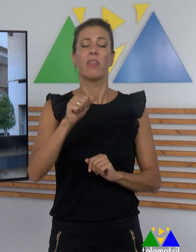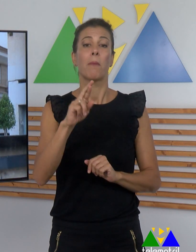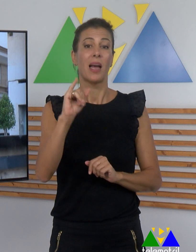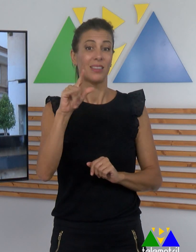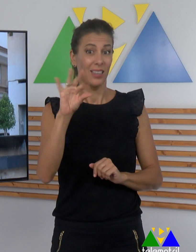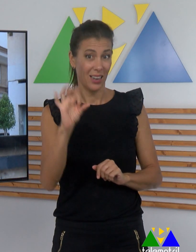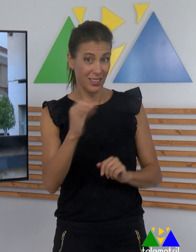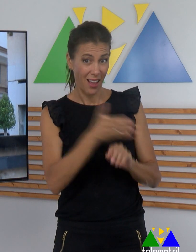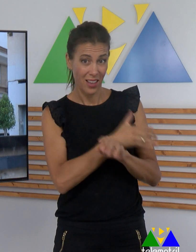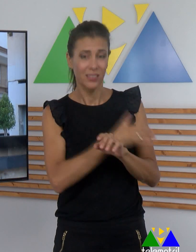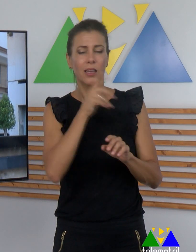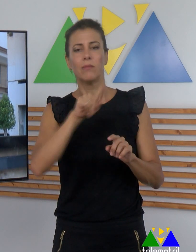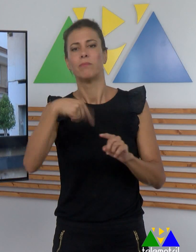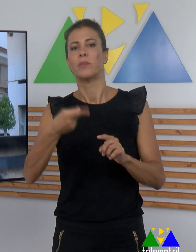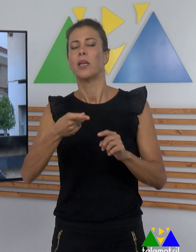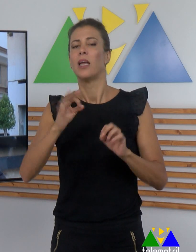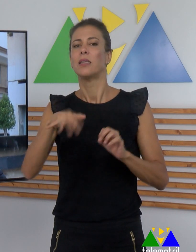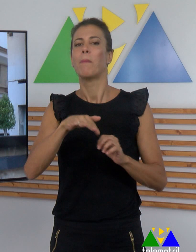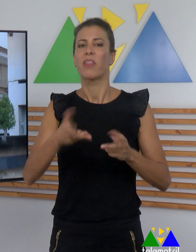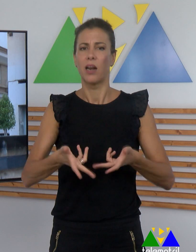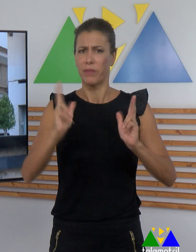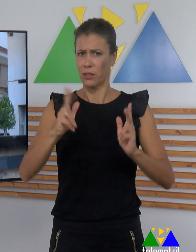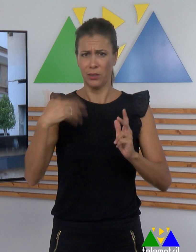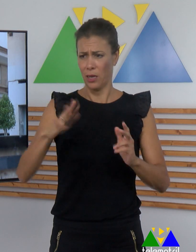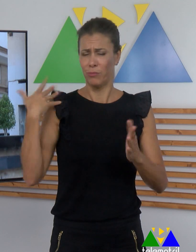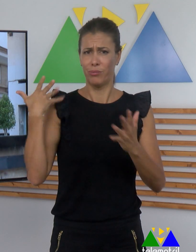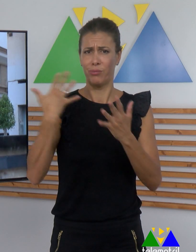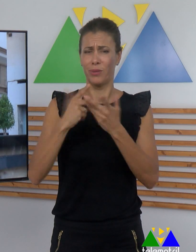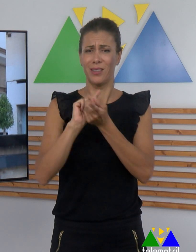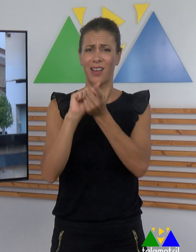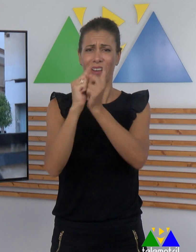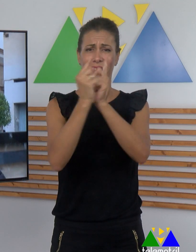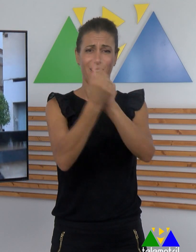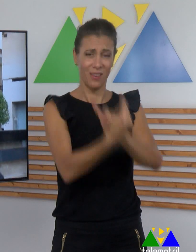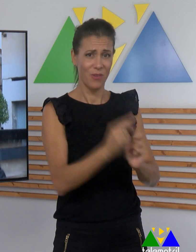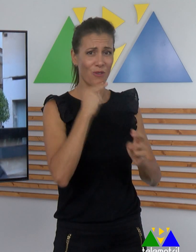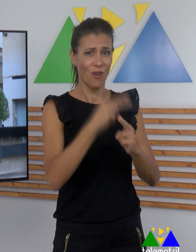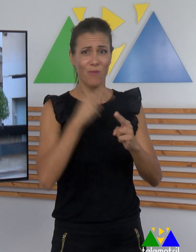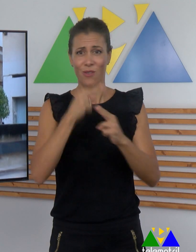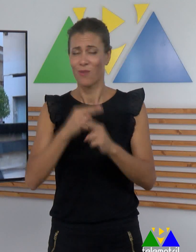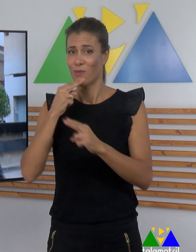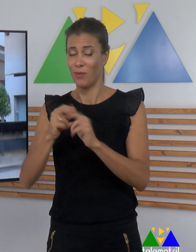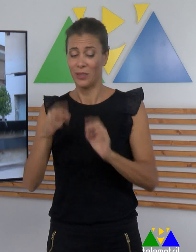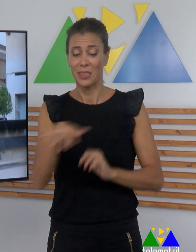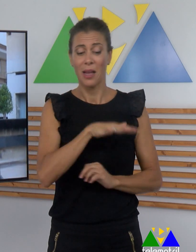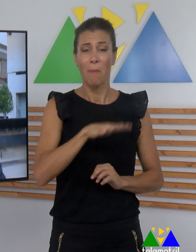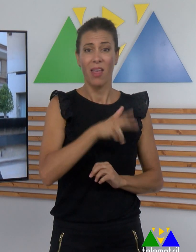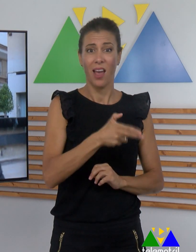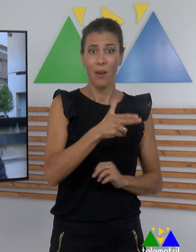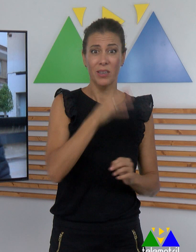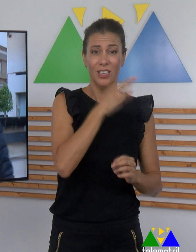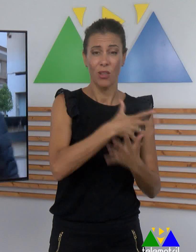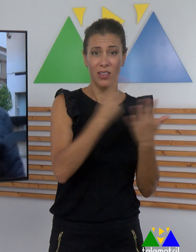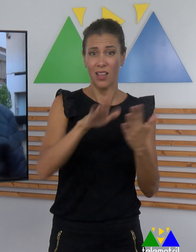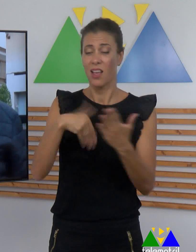la Libertad, que es el nombre actual, pero ha recorrido a lo largo de la historia, ha recorrido desde Plaza de Armas en el siglo XVI a Plaza